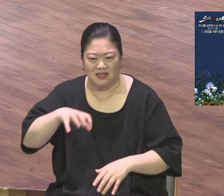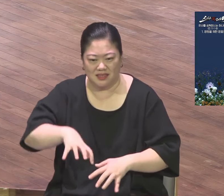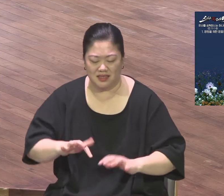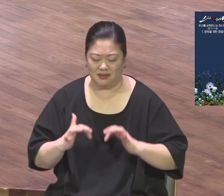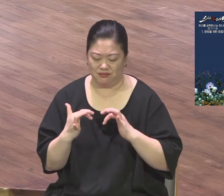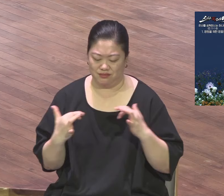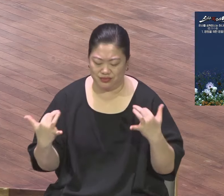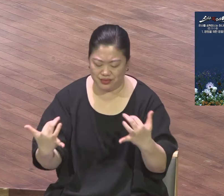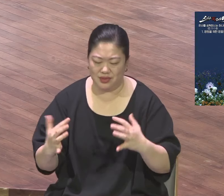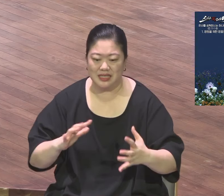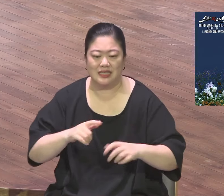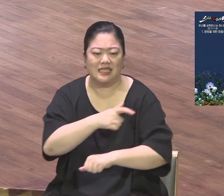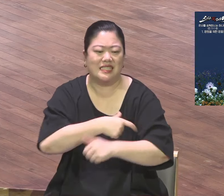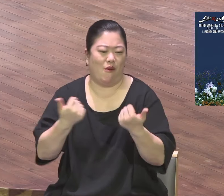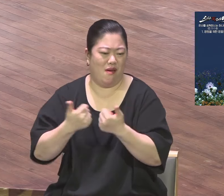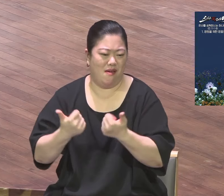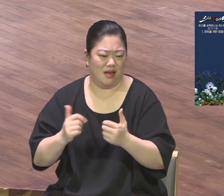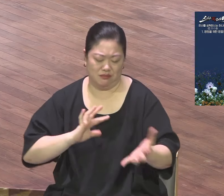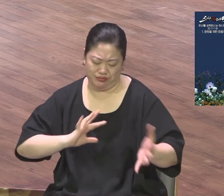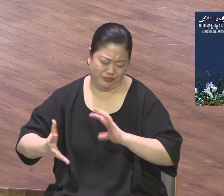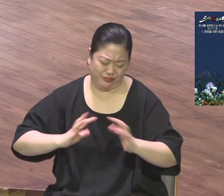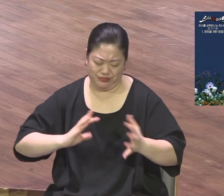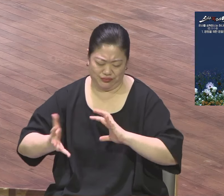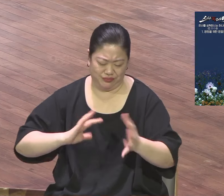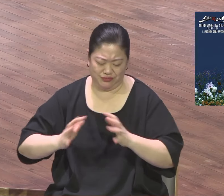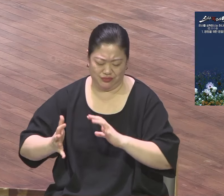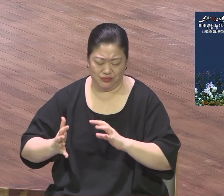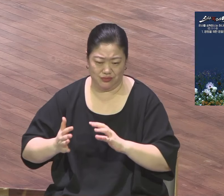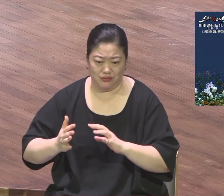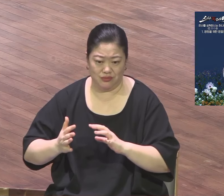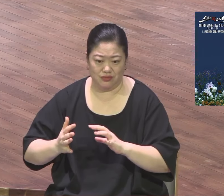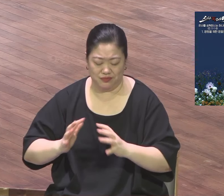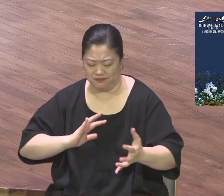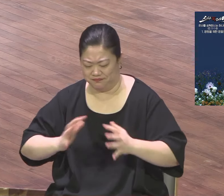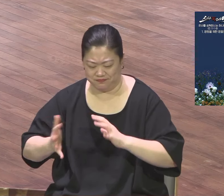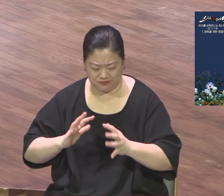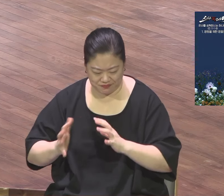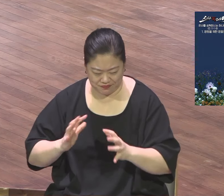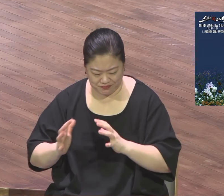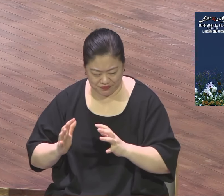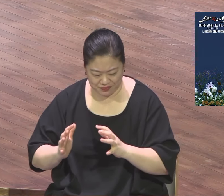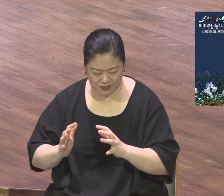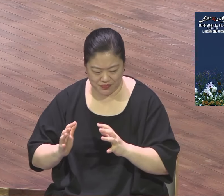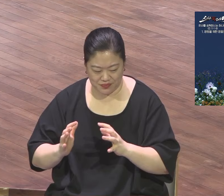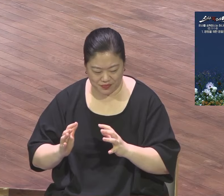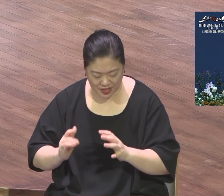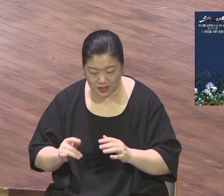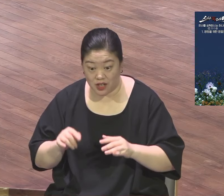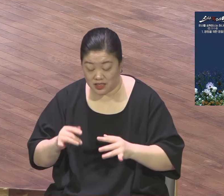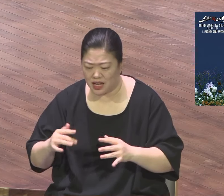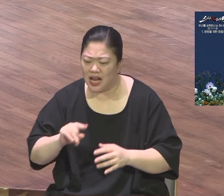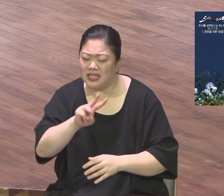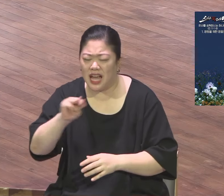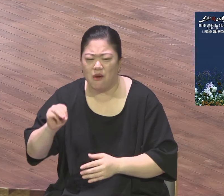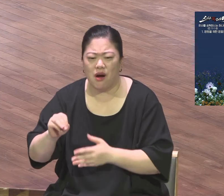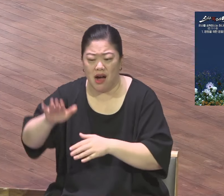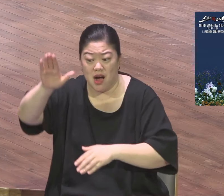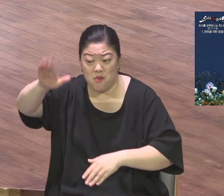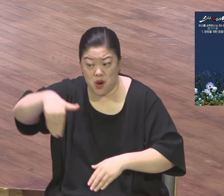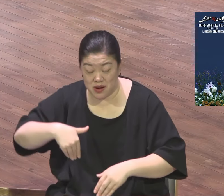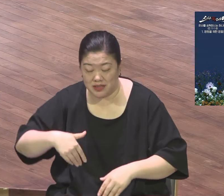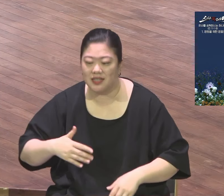한국 교회를 대표하는. 그 와가지고 다 내가 왔길래 내가 식사